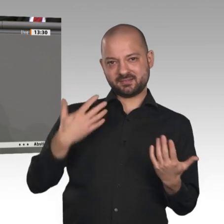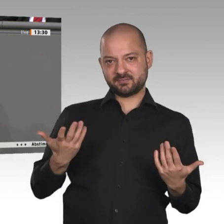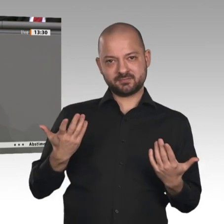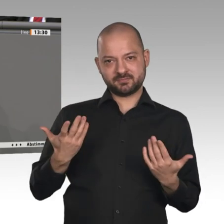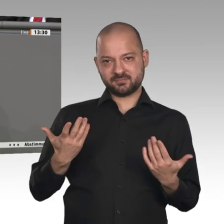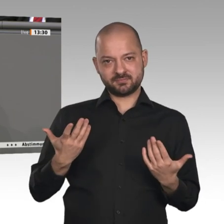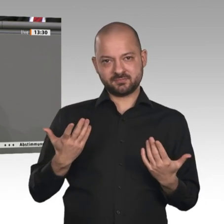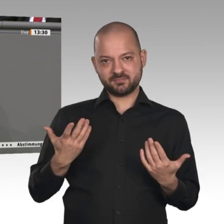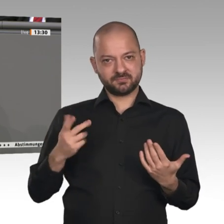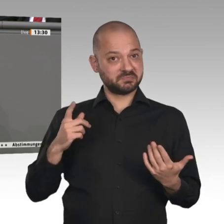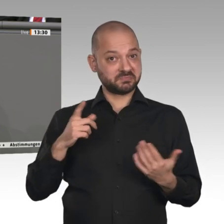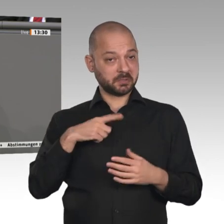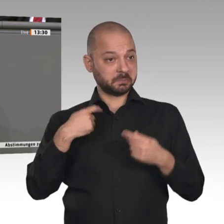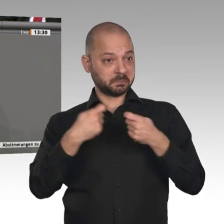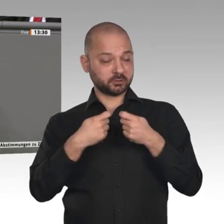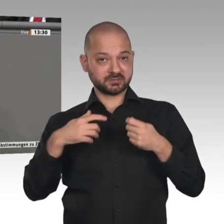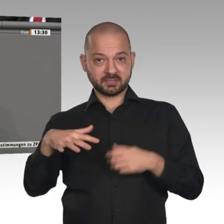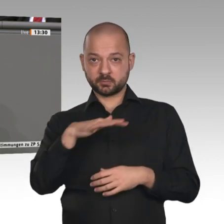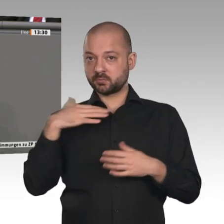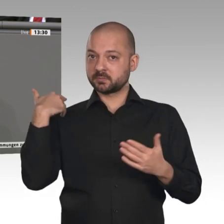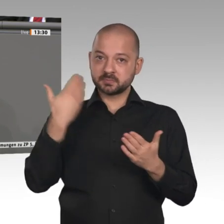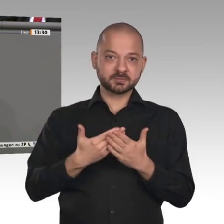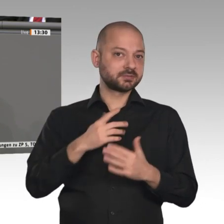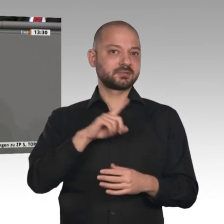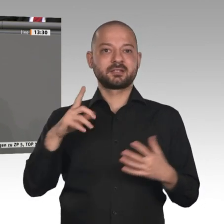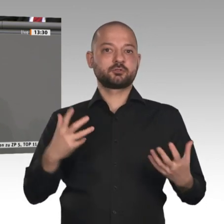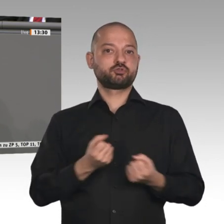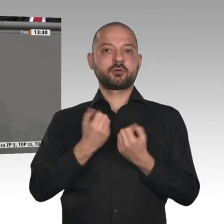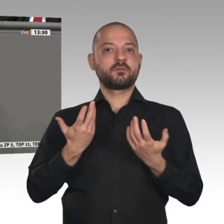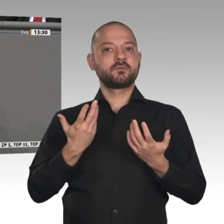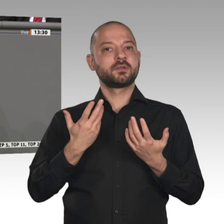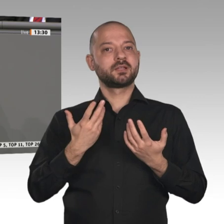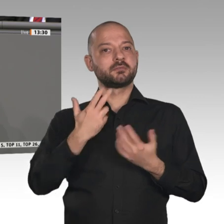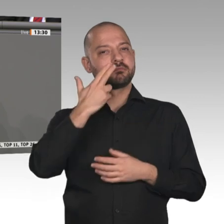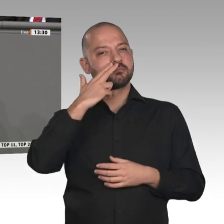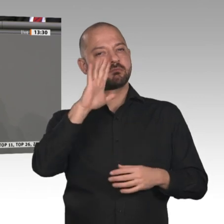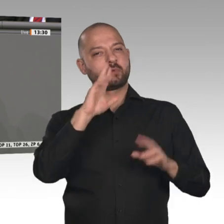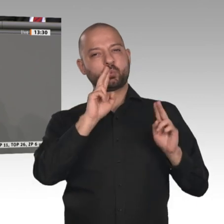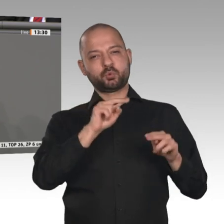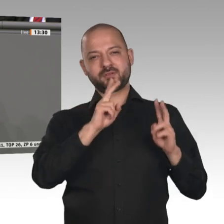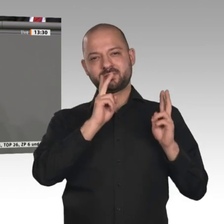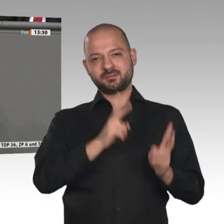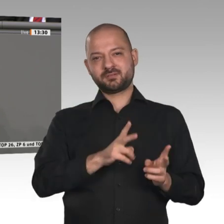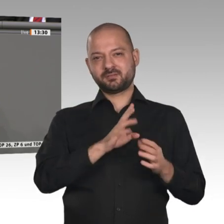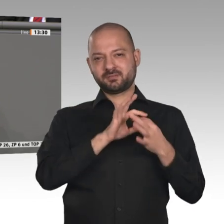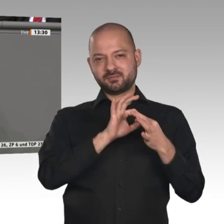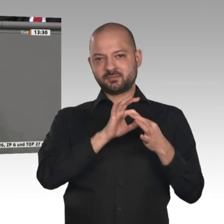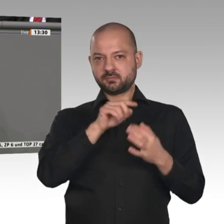in der Bundesrepublik ist es uns bisher nicht gelungen, das nationalsozialistische Unrecht in Bezug